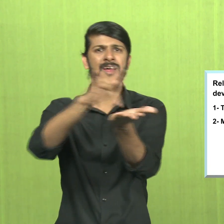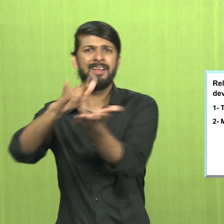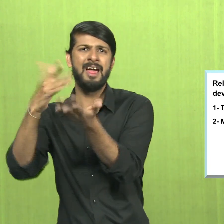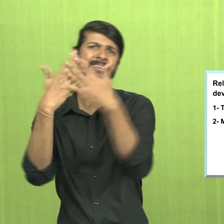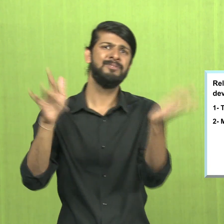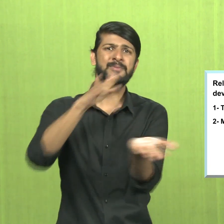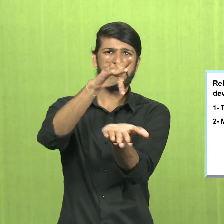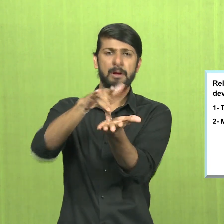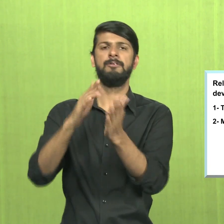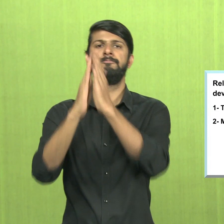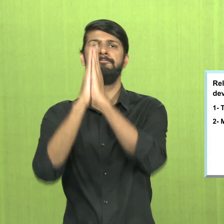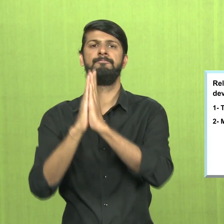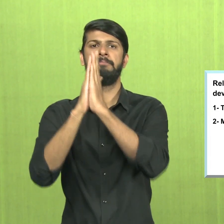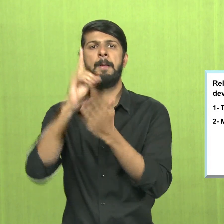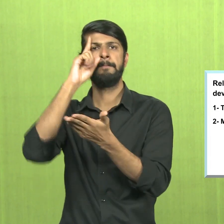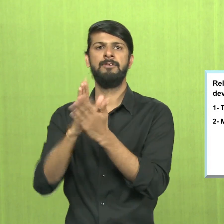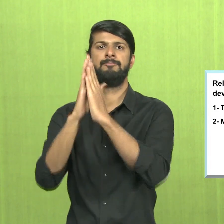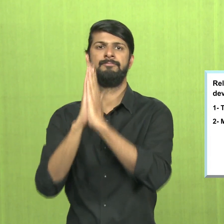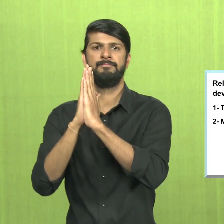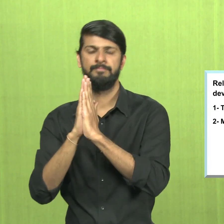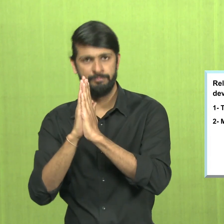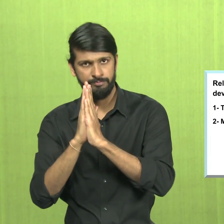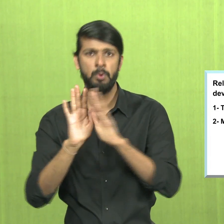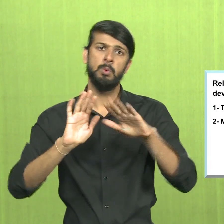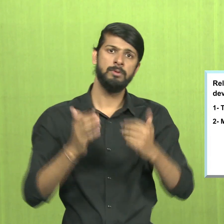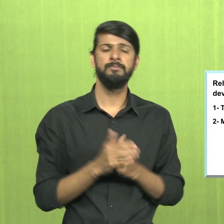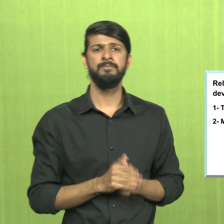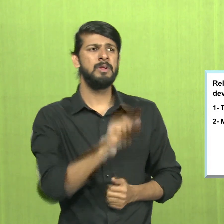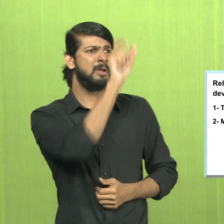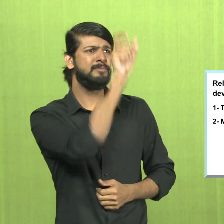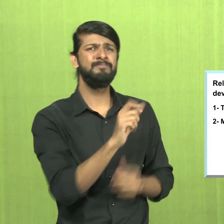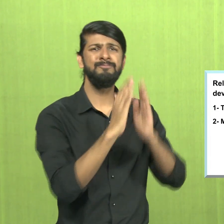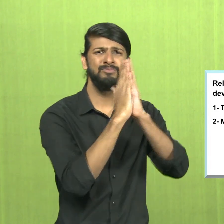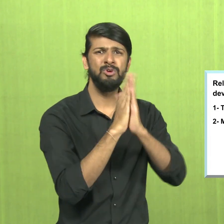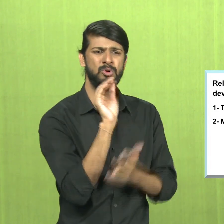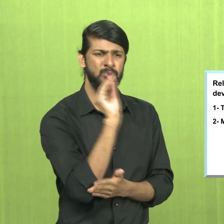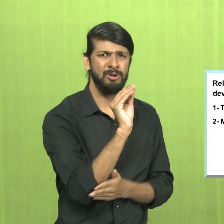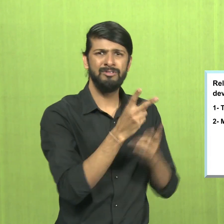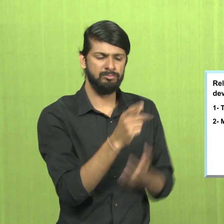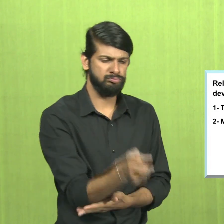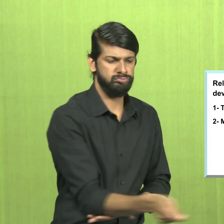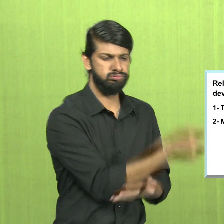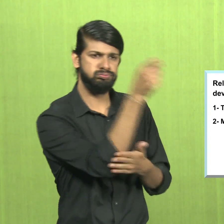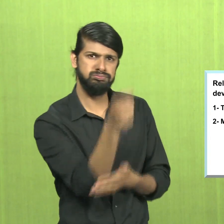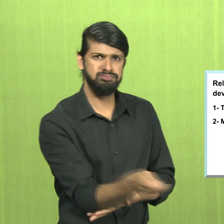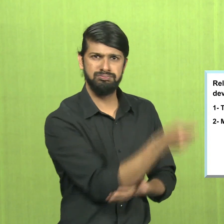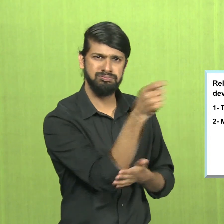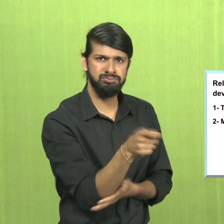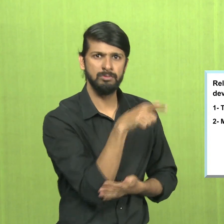बिलीफ ओर डिवोशन टो एनी रिलेशन परीक्षा लुट दिस इज ए रिलिजियस प्लेस और माय फादर